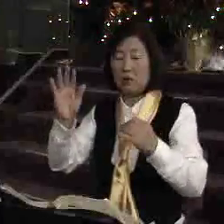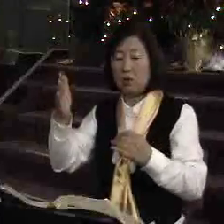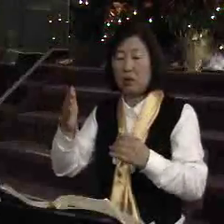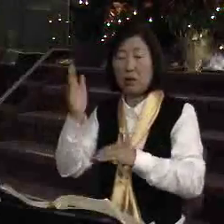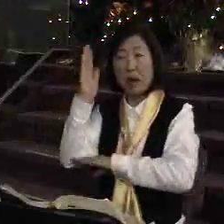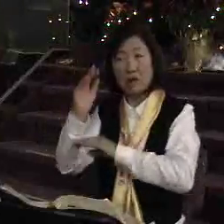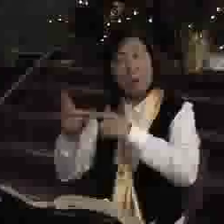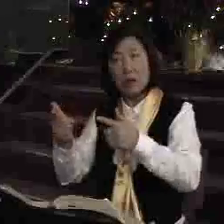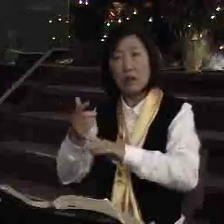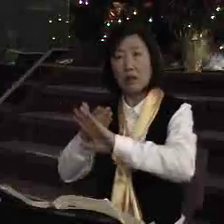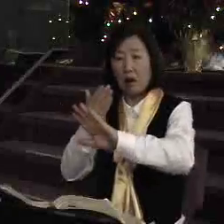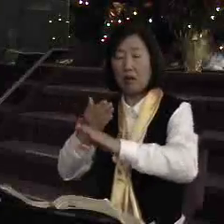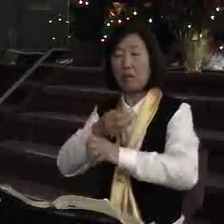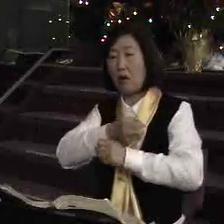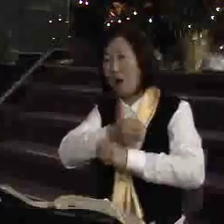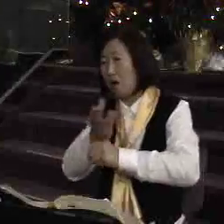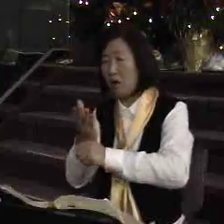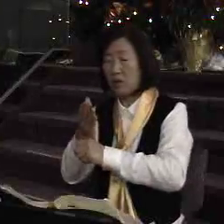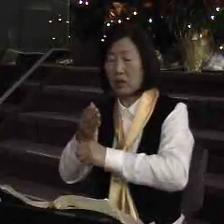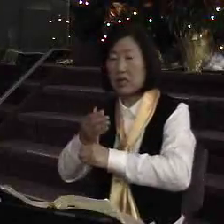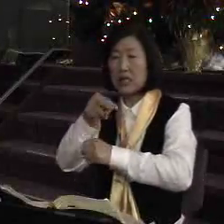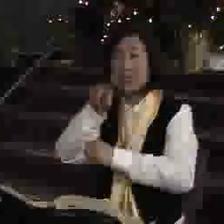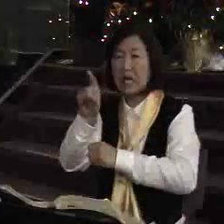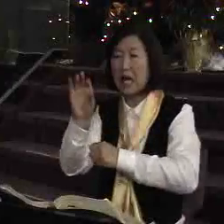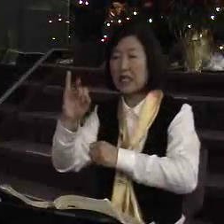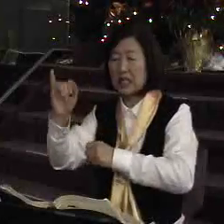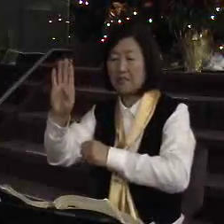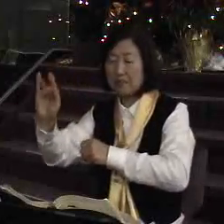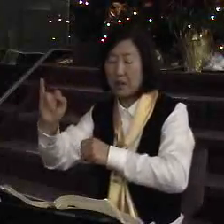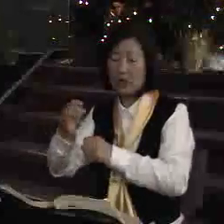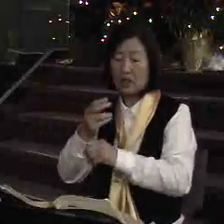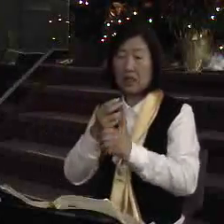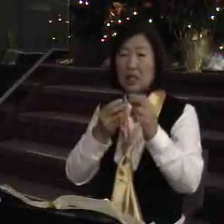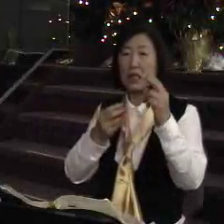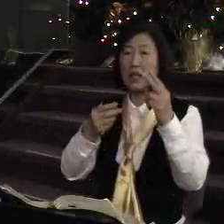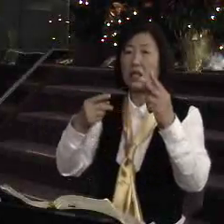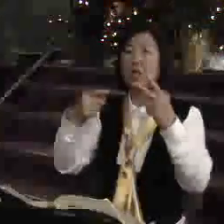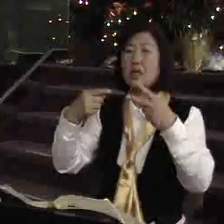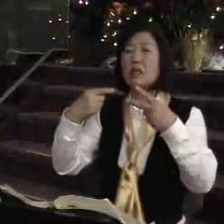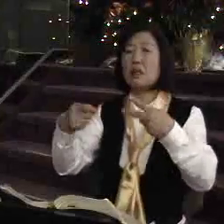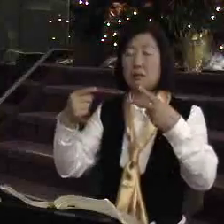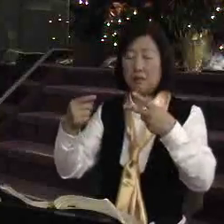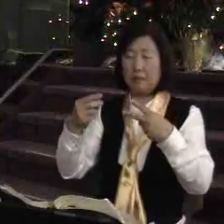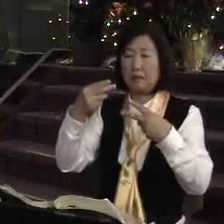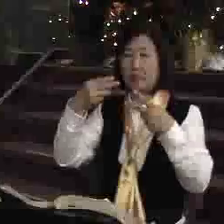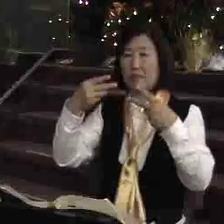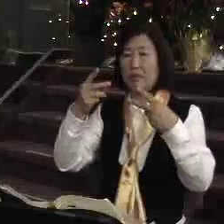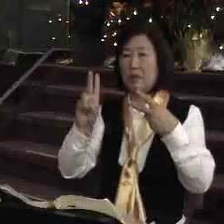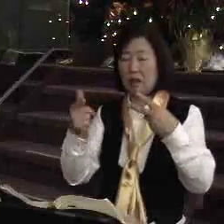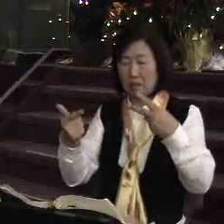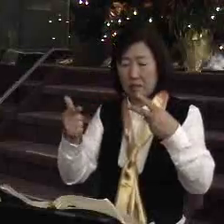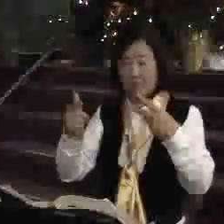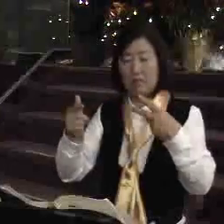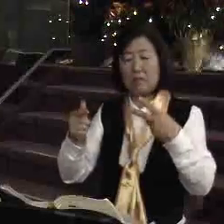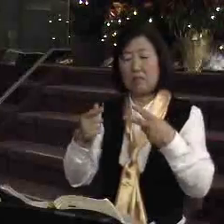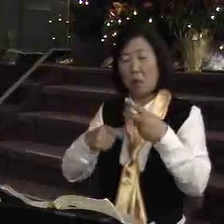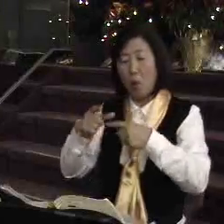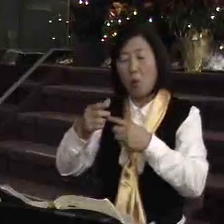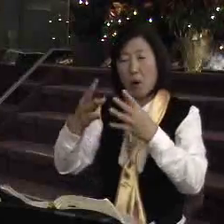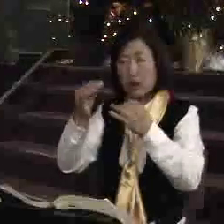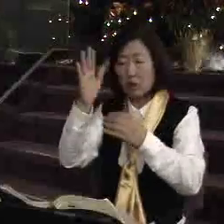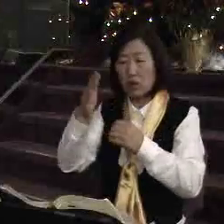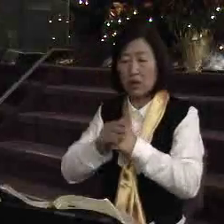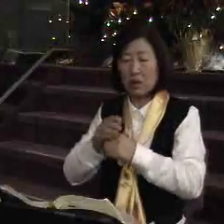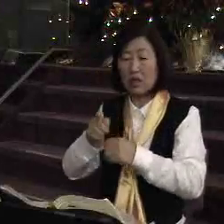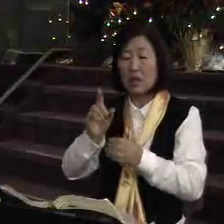다른 것을 전하는 그 사이비와 이단 단체들이 많아집니다. 그래서 우리가 정말 이럴 때일수록 더욱더